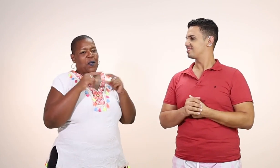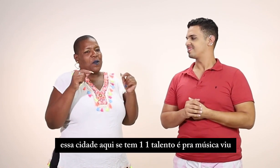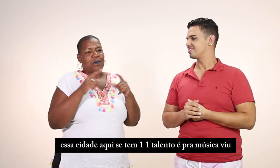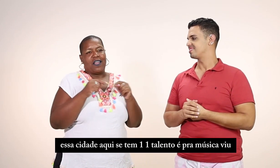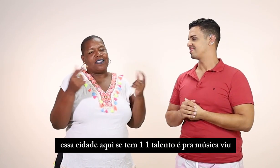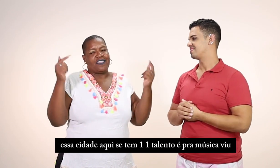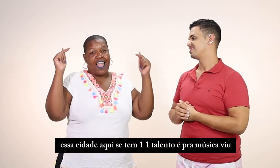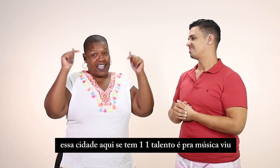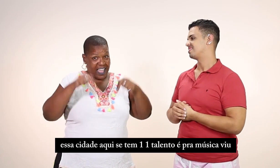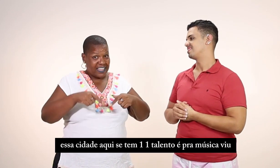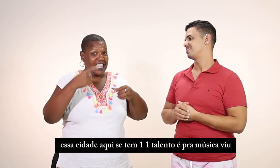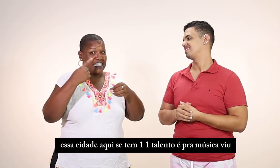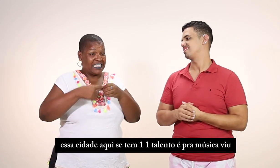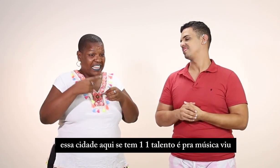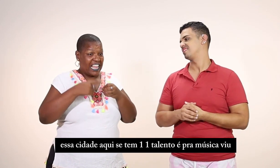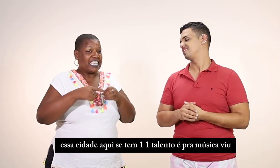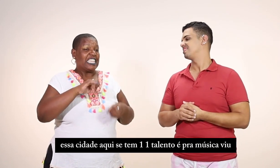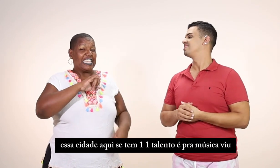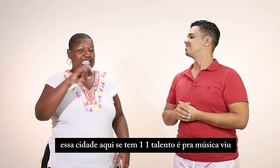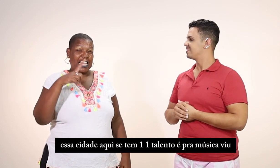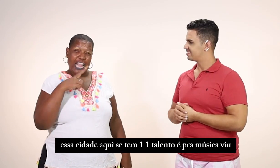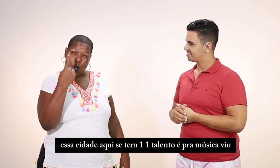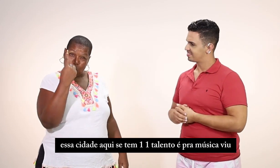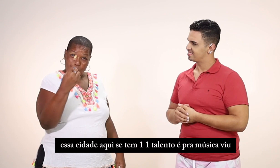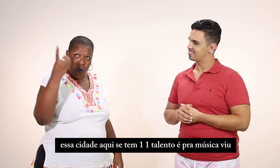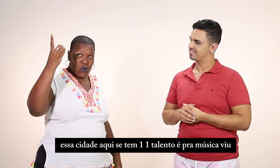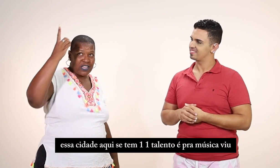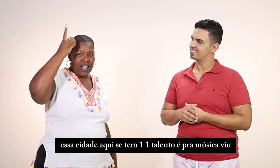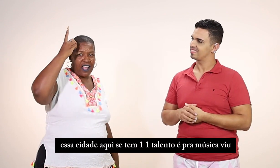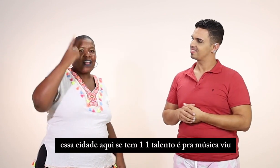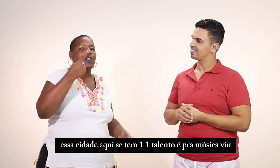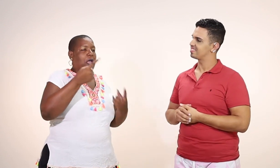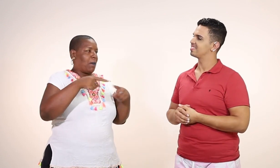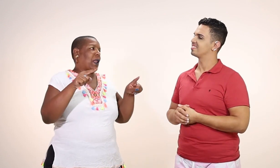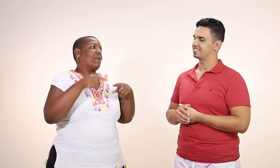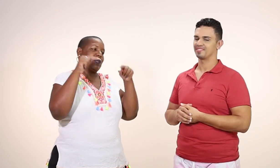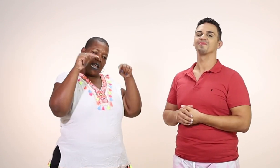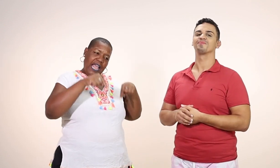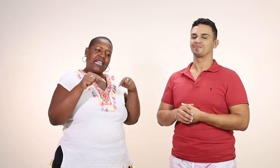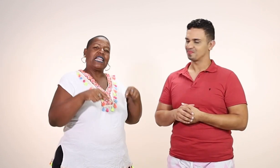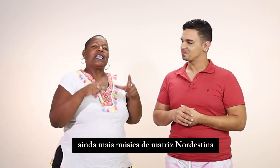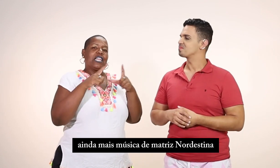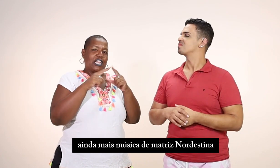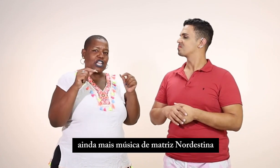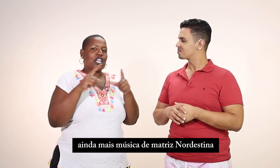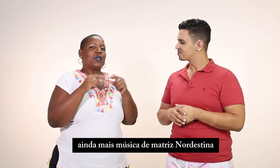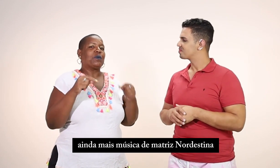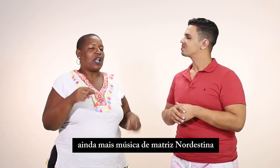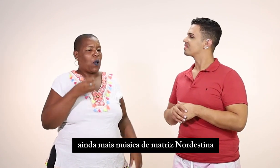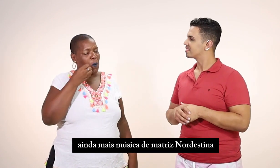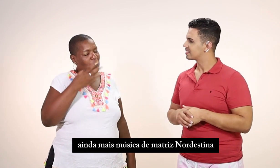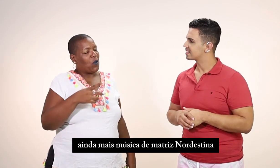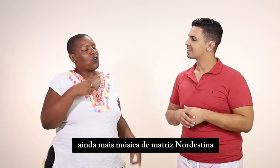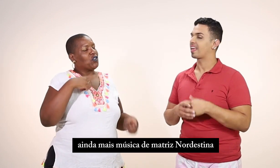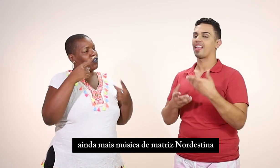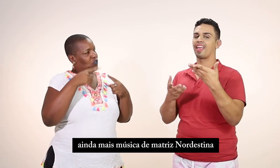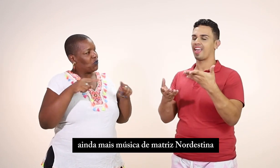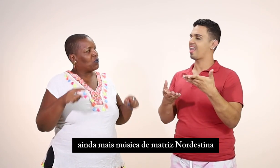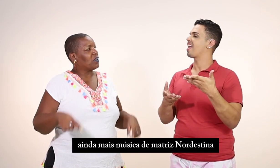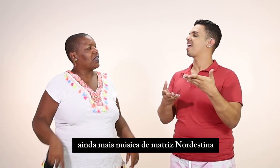essa cidade aqui, se tem um talento, é pra música, viu? Onde Ainda Brasília mais música chega,